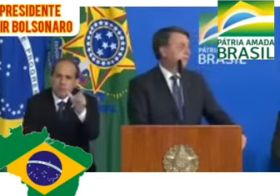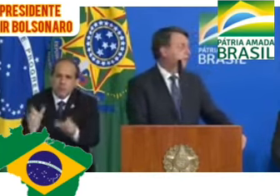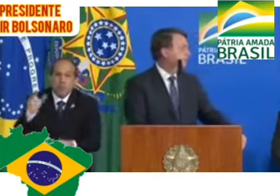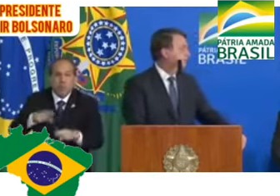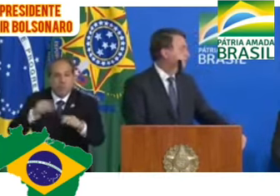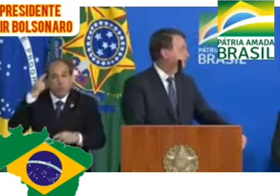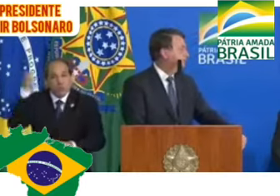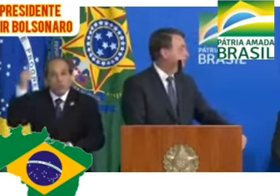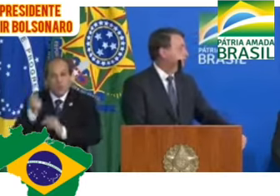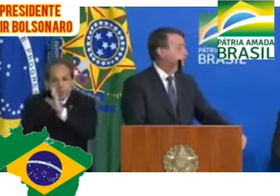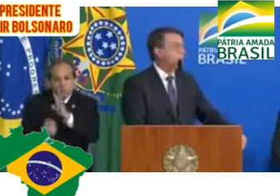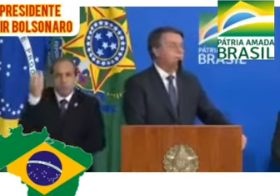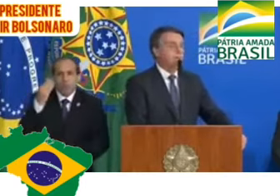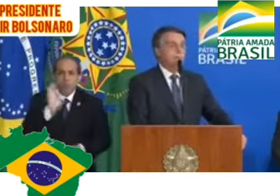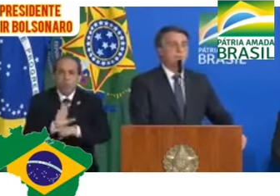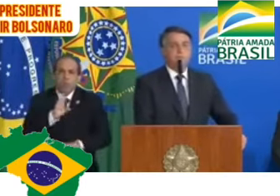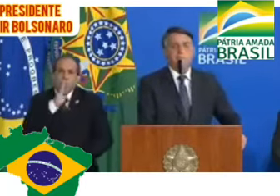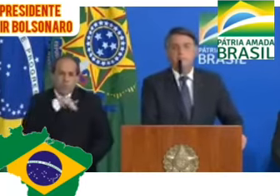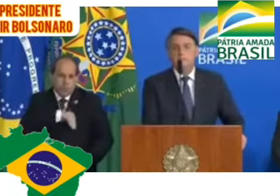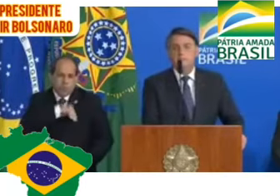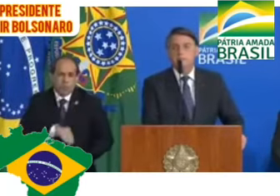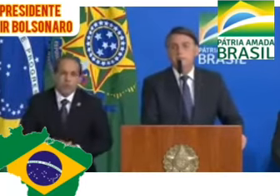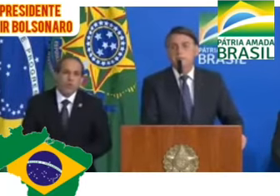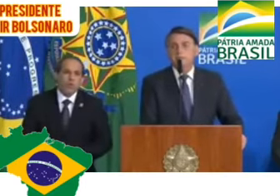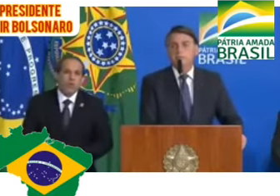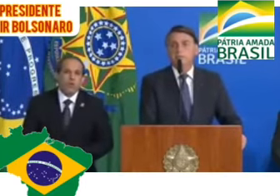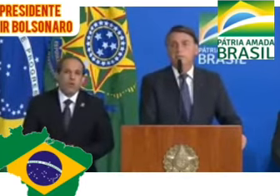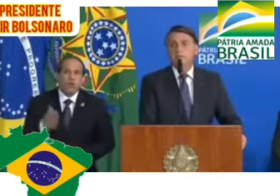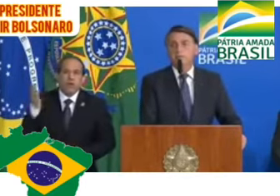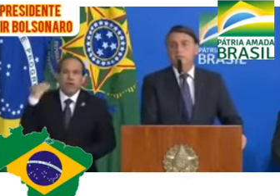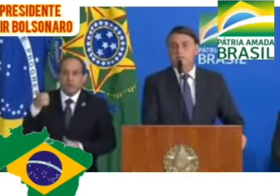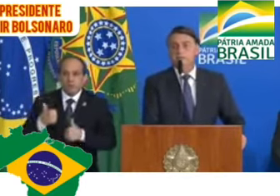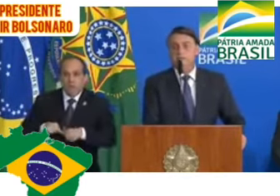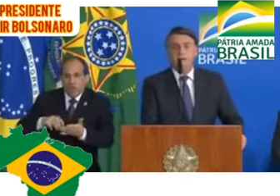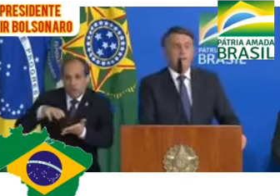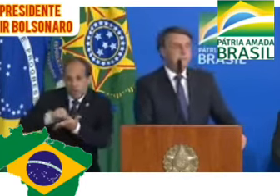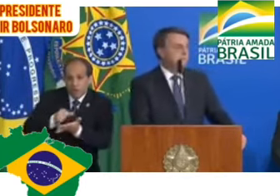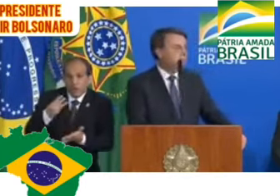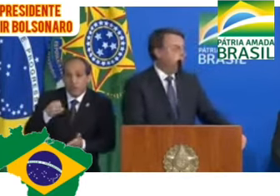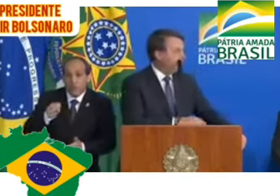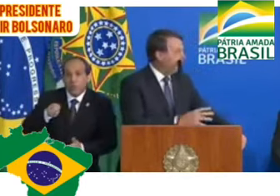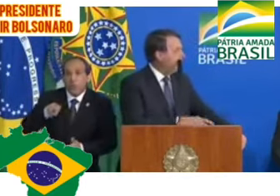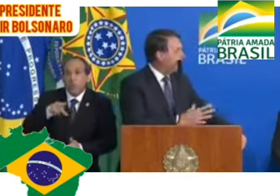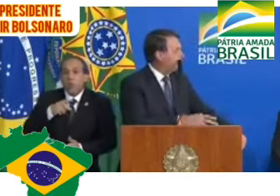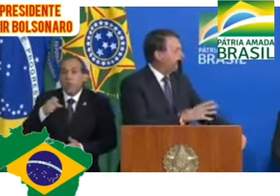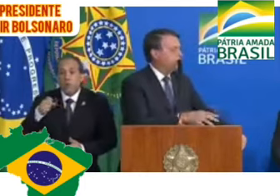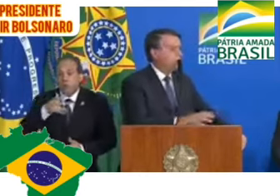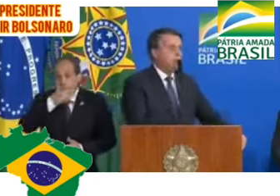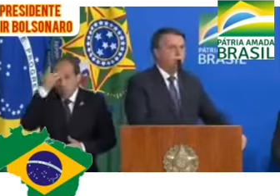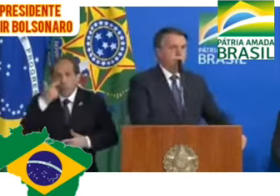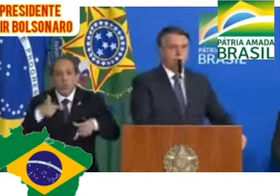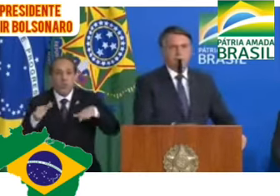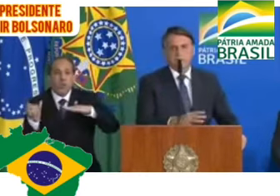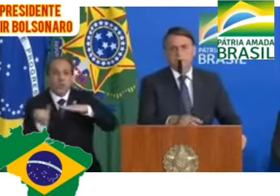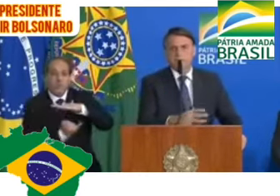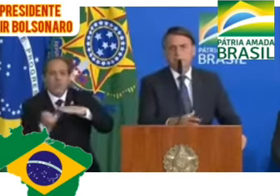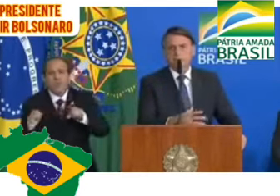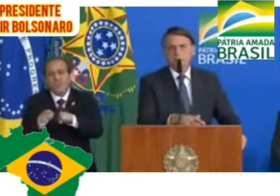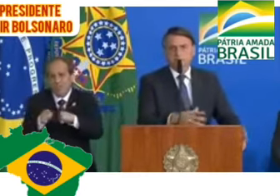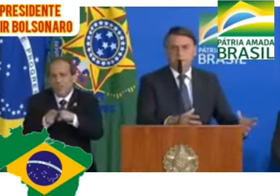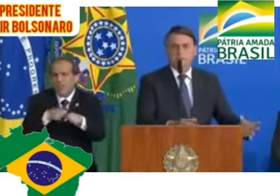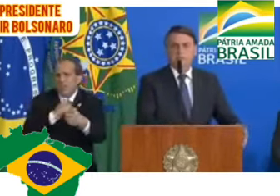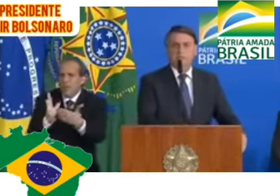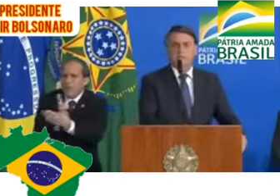auxílio emergencial, que no primeiro momento tínhamos 38 milhões de informais e mais